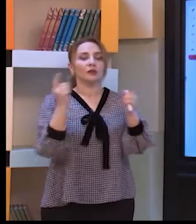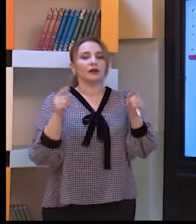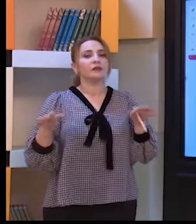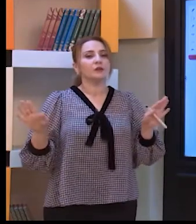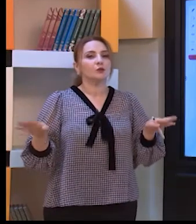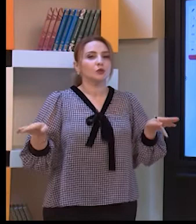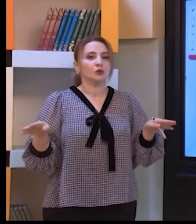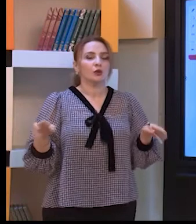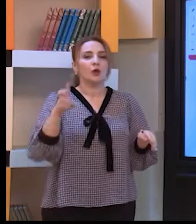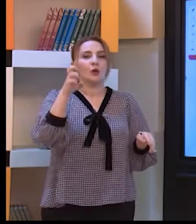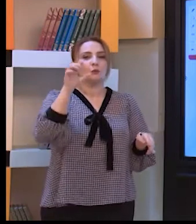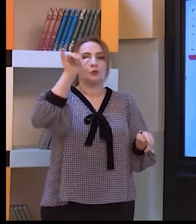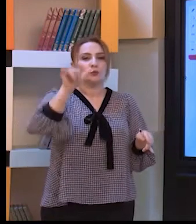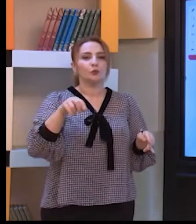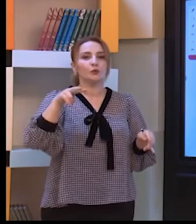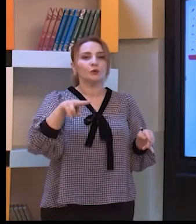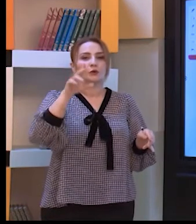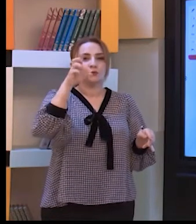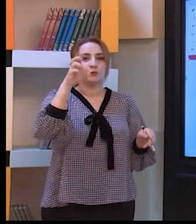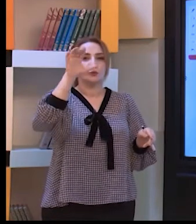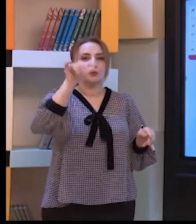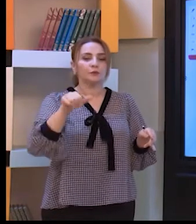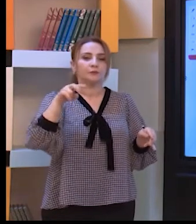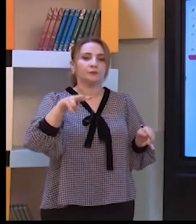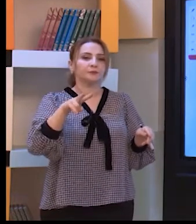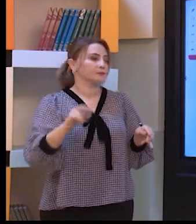Oxuyan quş, bül, bül,